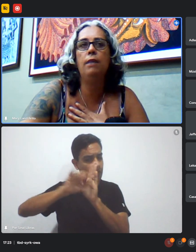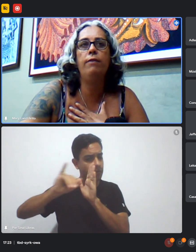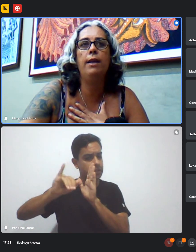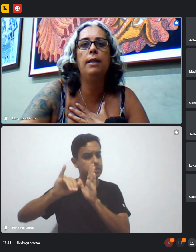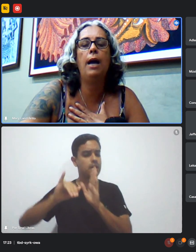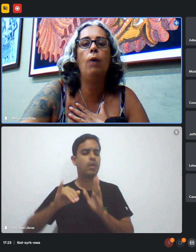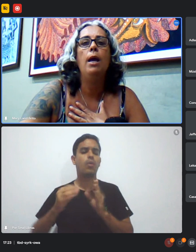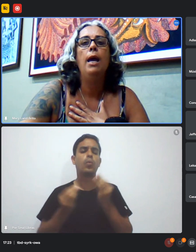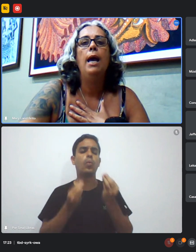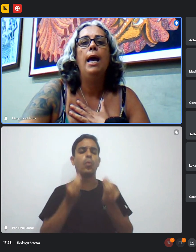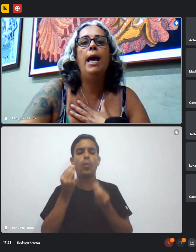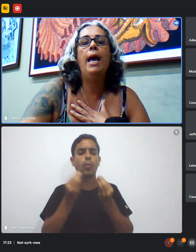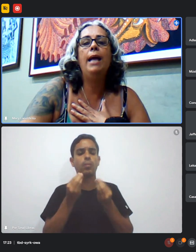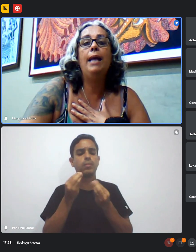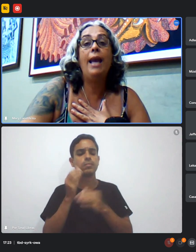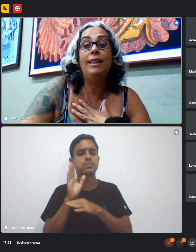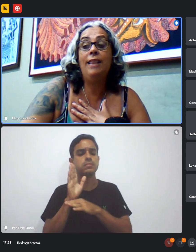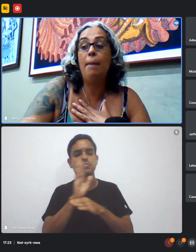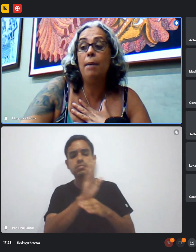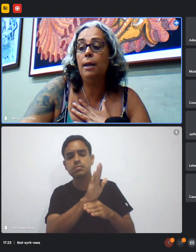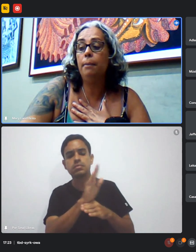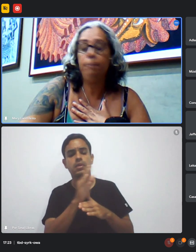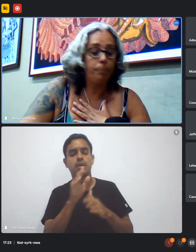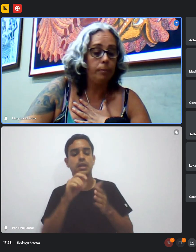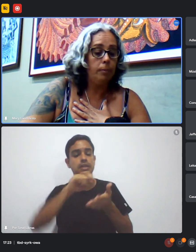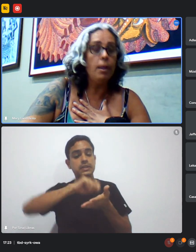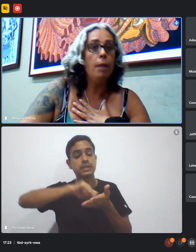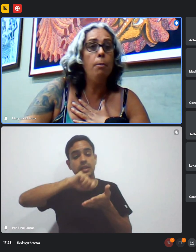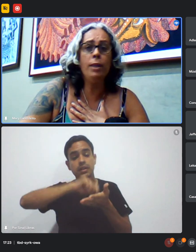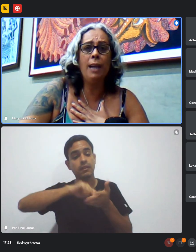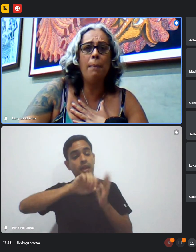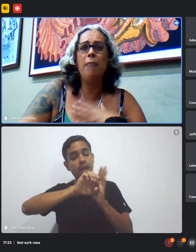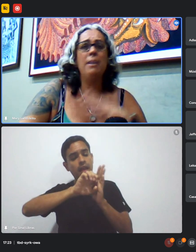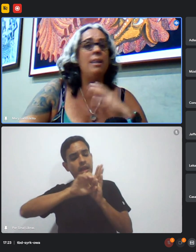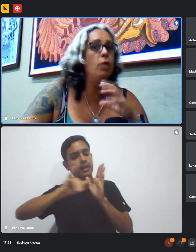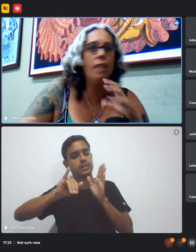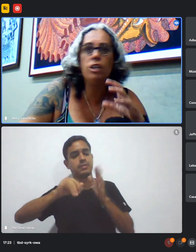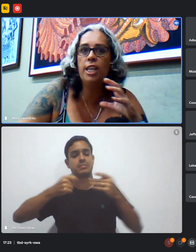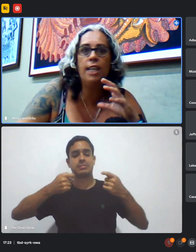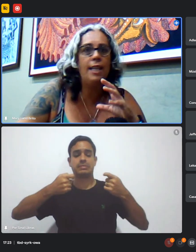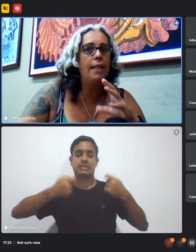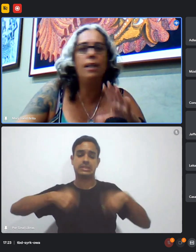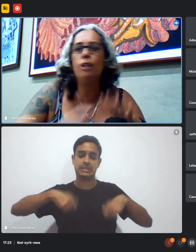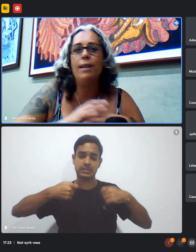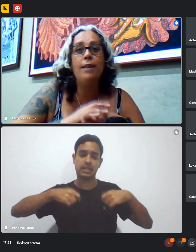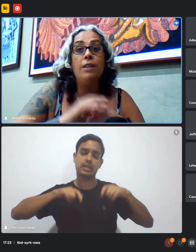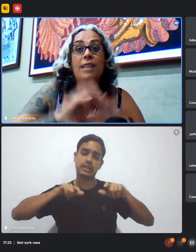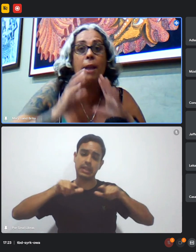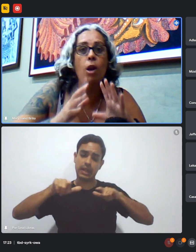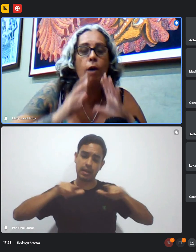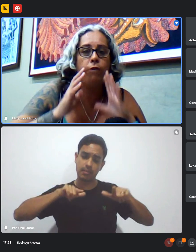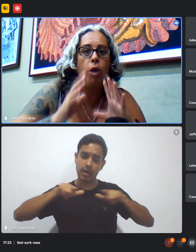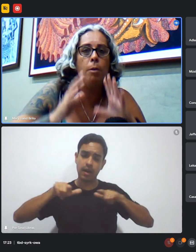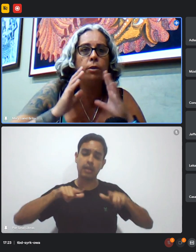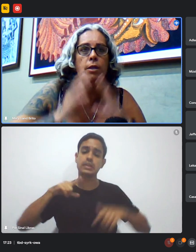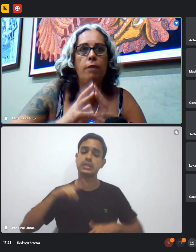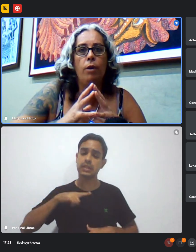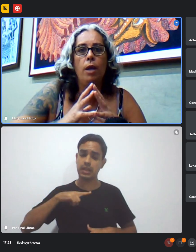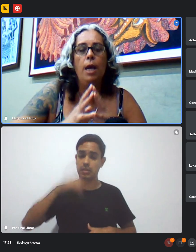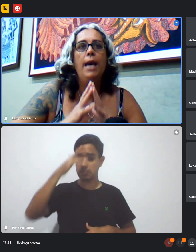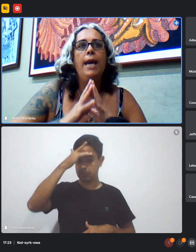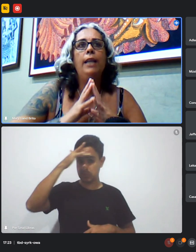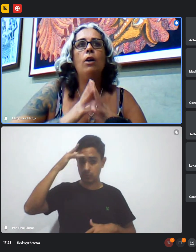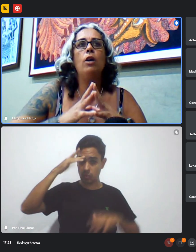a escrever edital, demanda. Muito trabalho, mas é muita gente que está tentando fazer isso da melhor forma